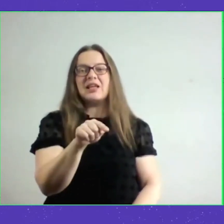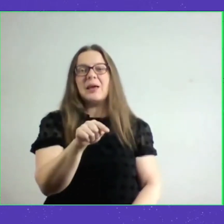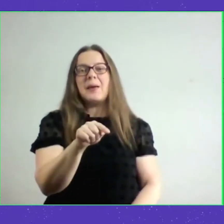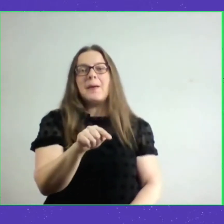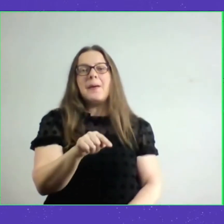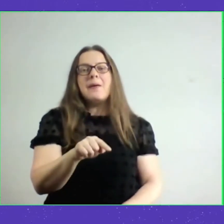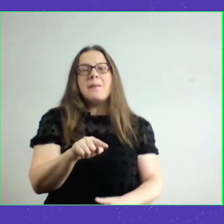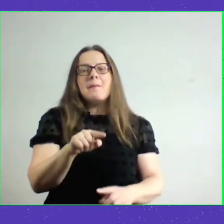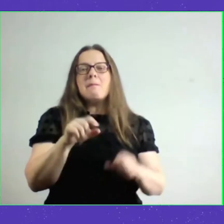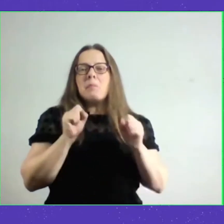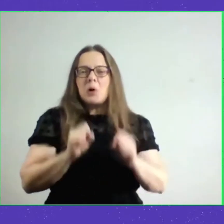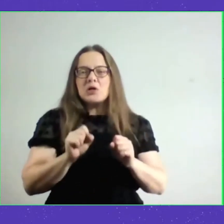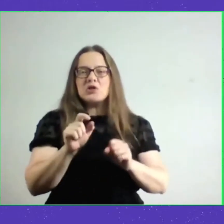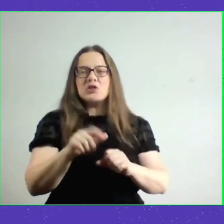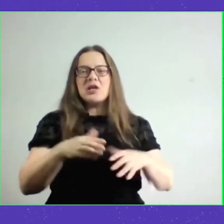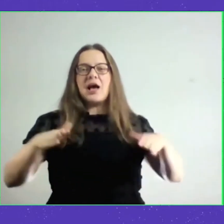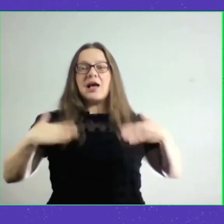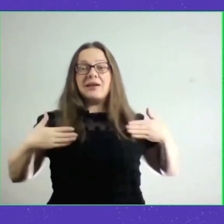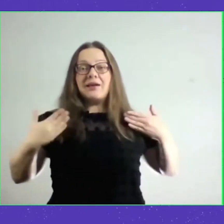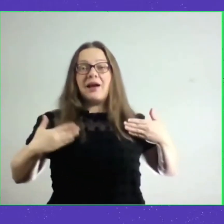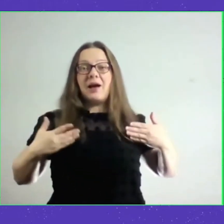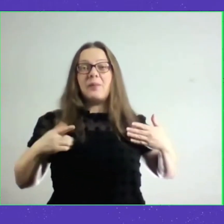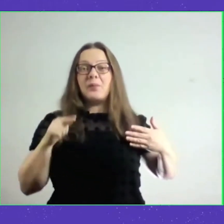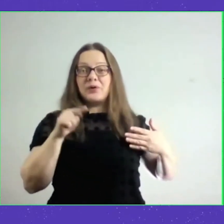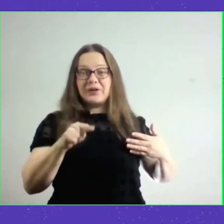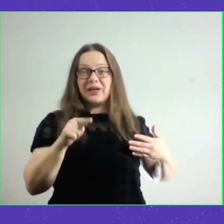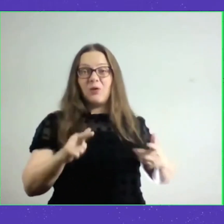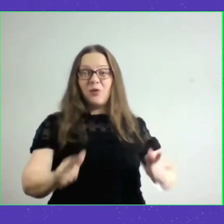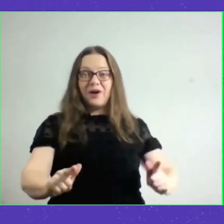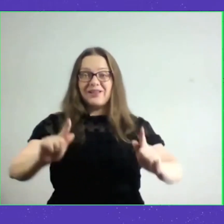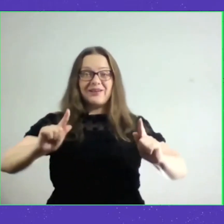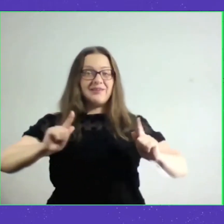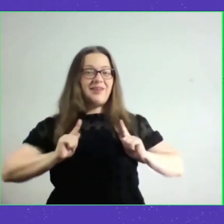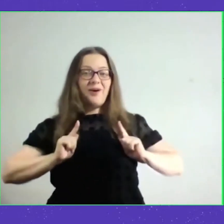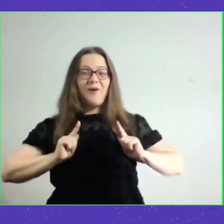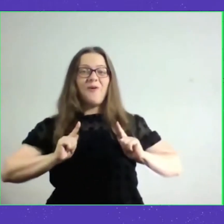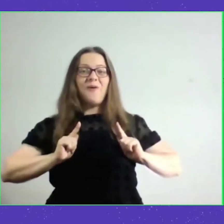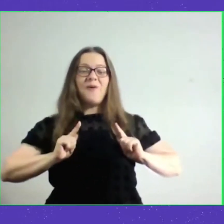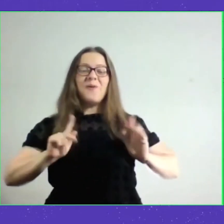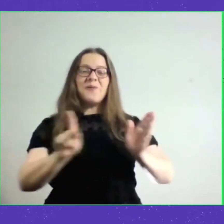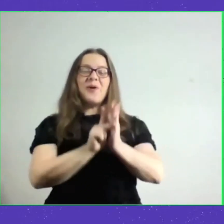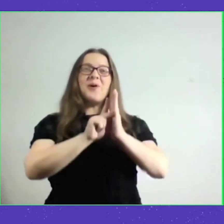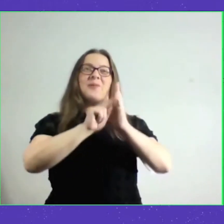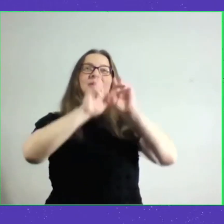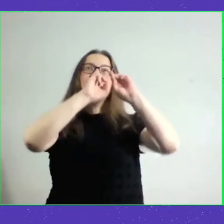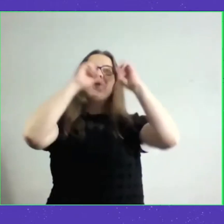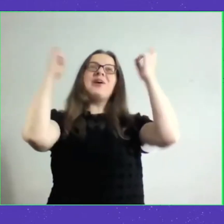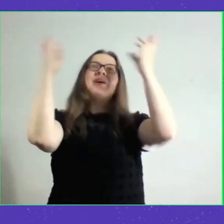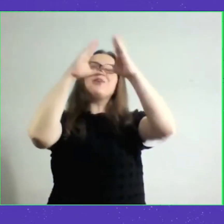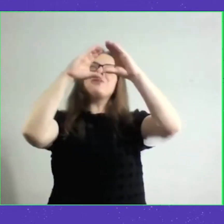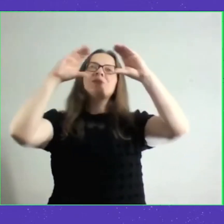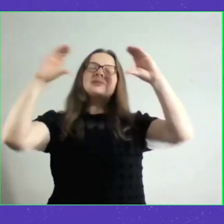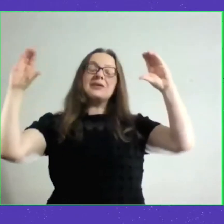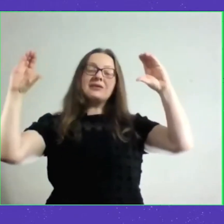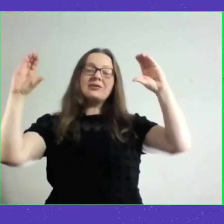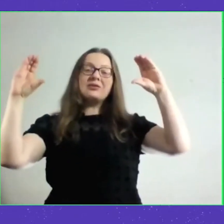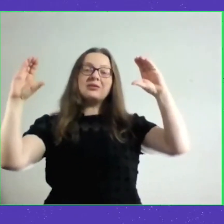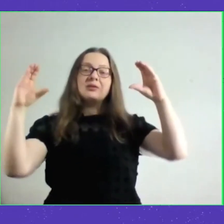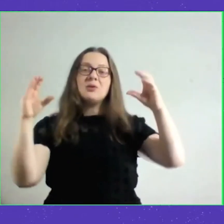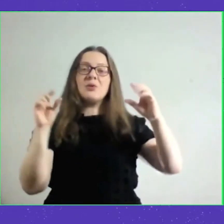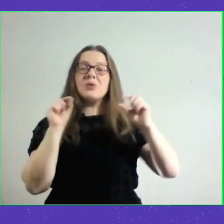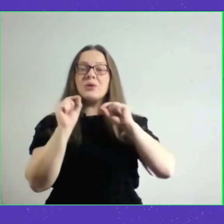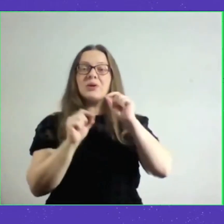céus. Eu vou concluir aqui então essa palavra, mas eu queria pedir, não sei se os irmãos poderiam nos